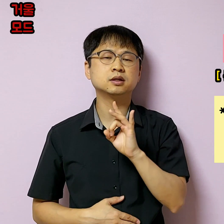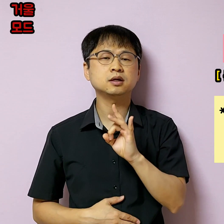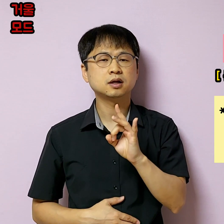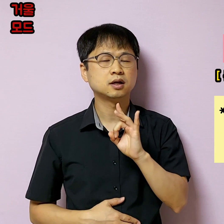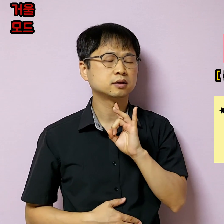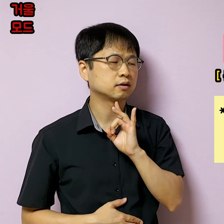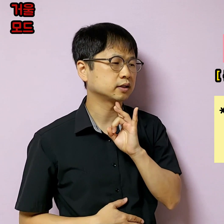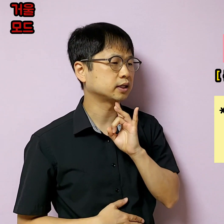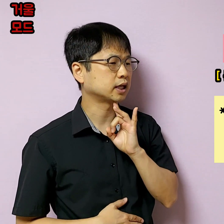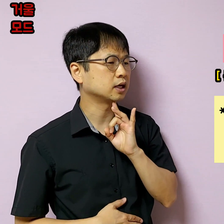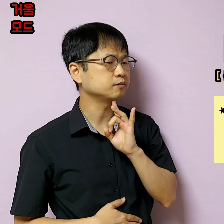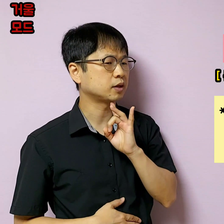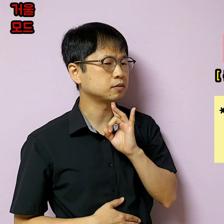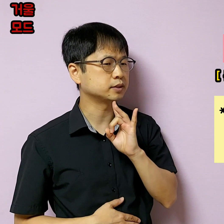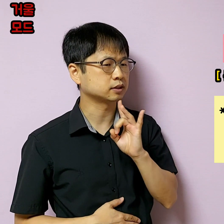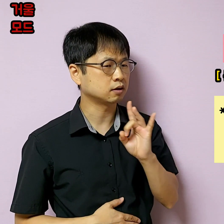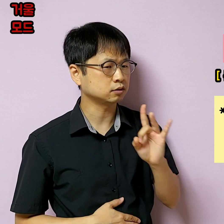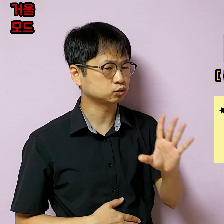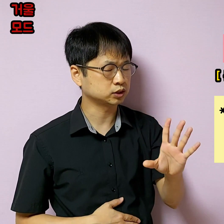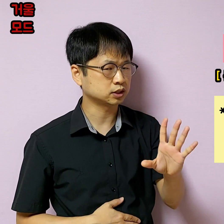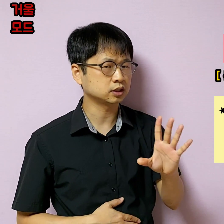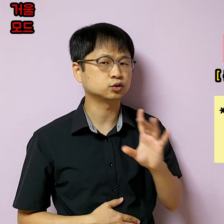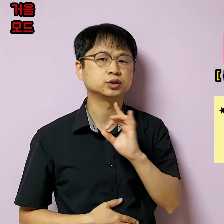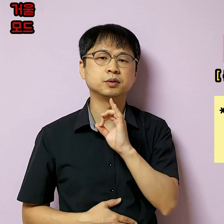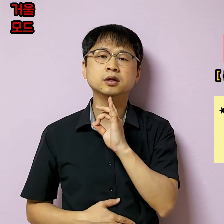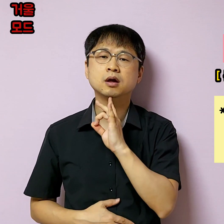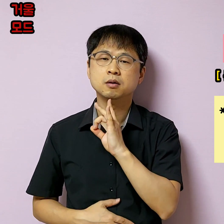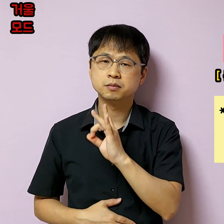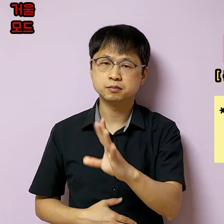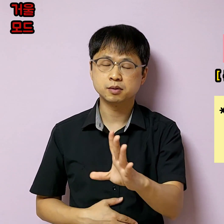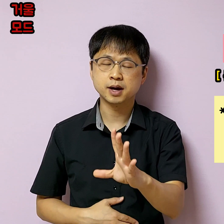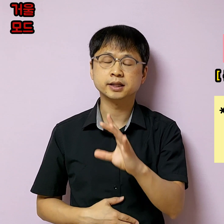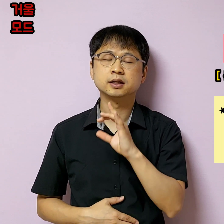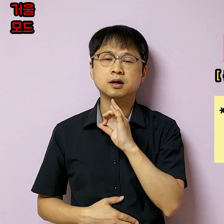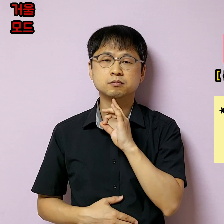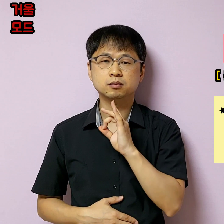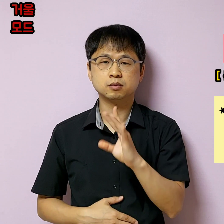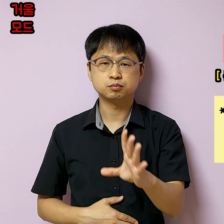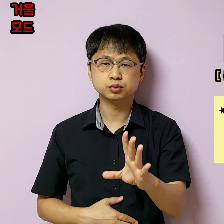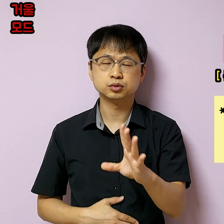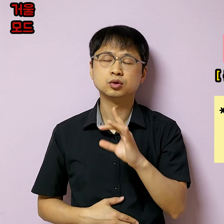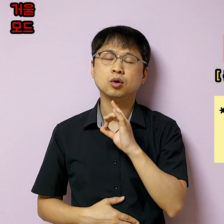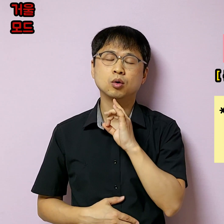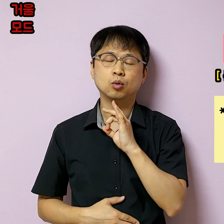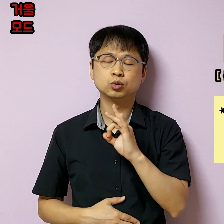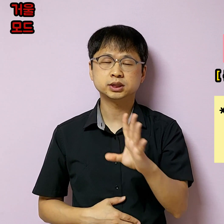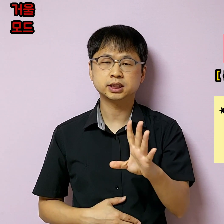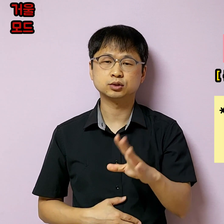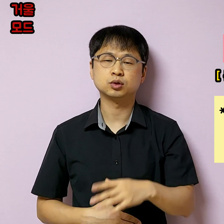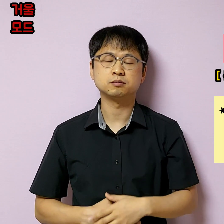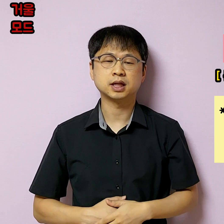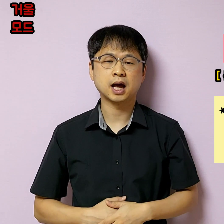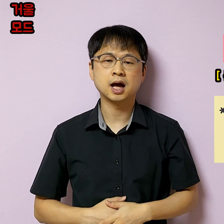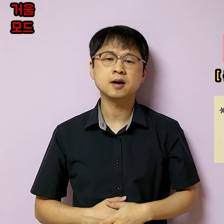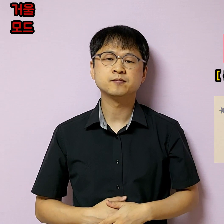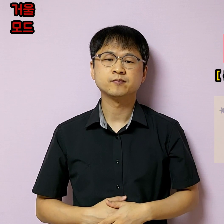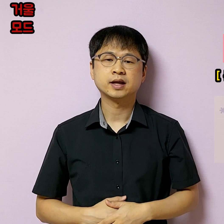검지를 펴게 된 다음 내밀면서 중지를 튕겨주시면 뭐뭐만, 뭐뭐뿐, 오직이란 소입니다.